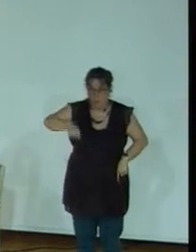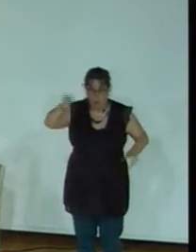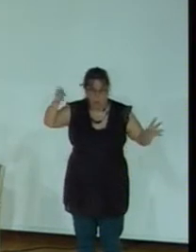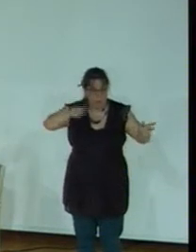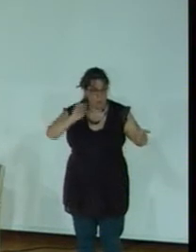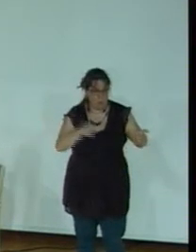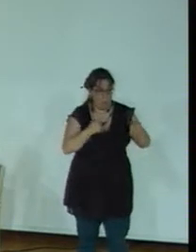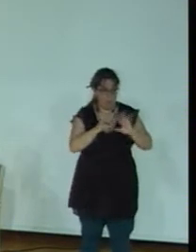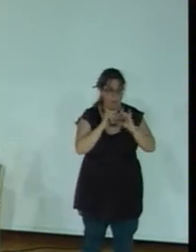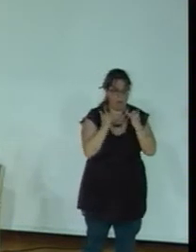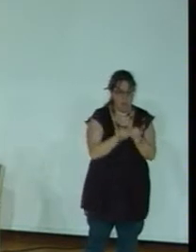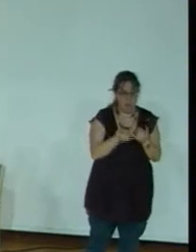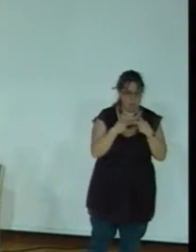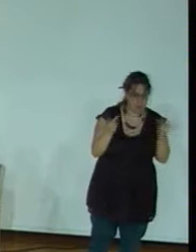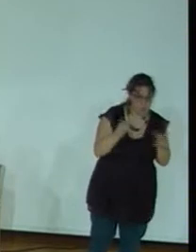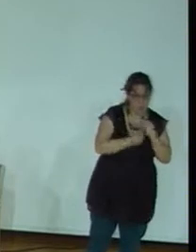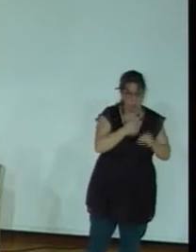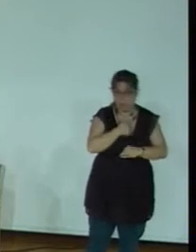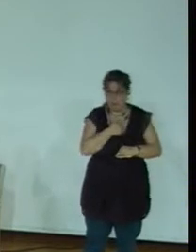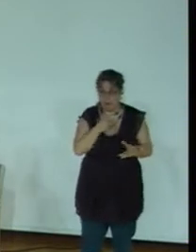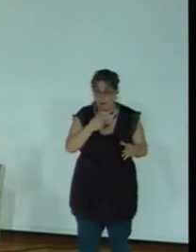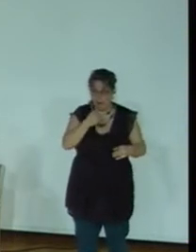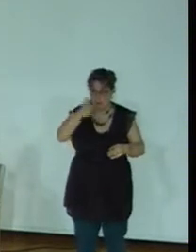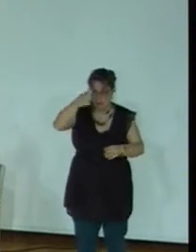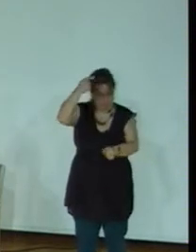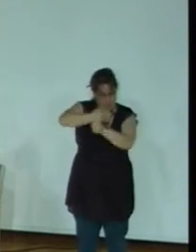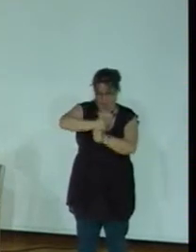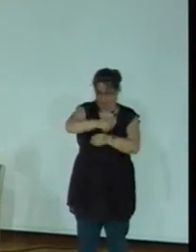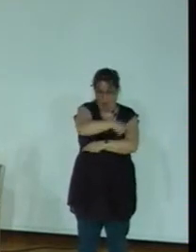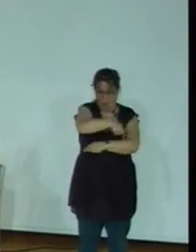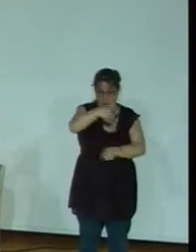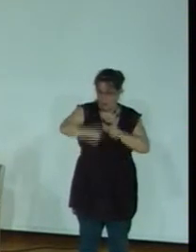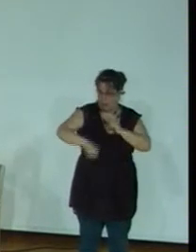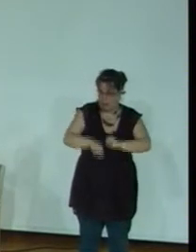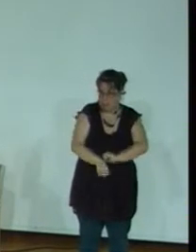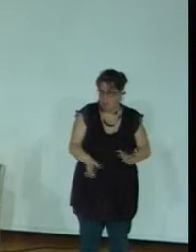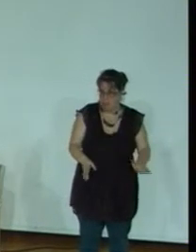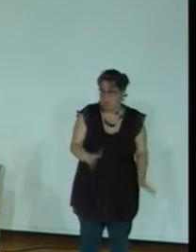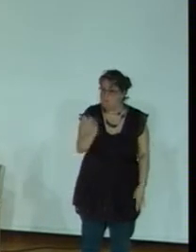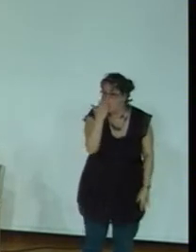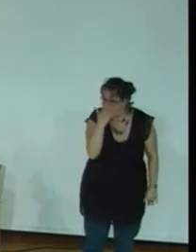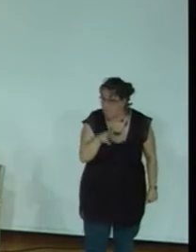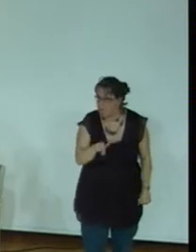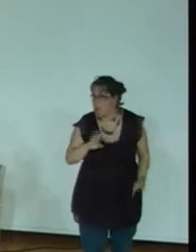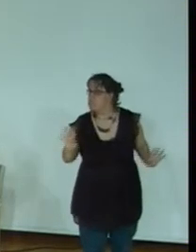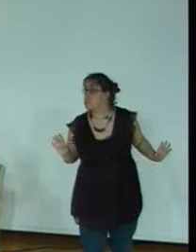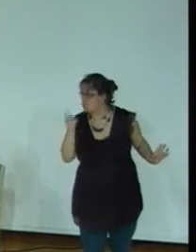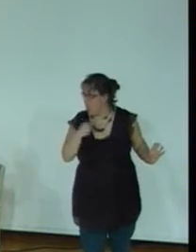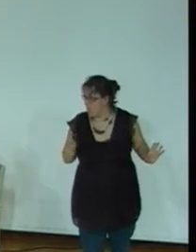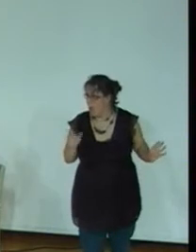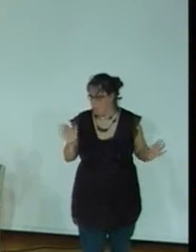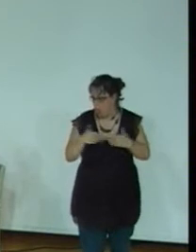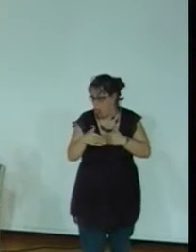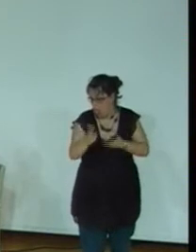privées, sans aucune difficulté. Donc il y a un risque évident. Je ne pense pas qu'il se manifeste à très court terme, mais le risque est évident, oui.